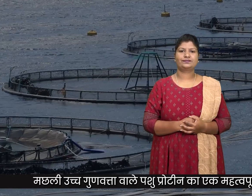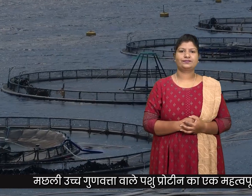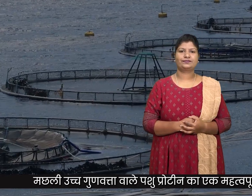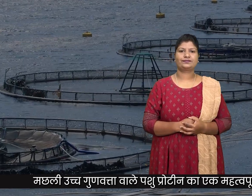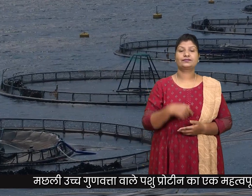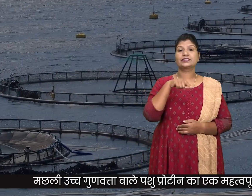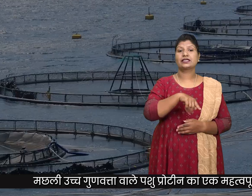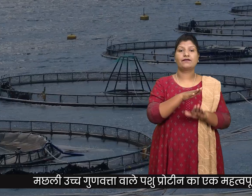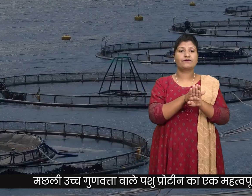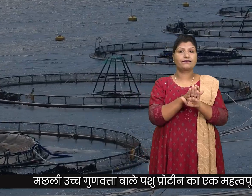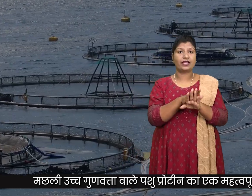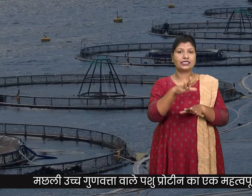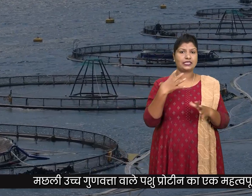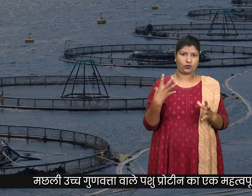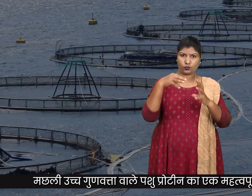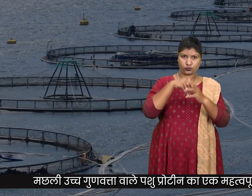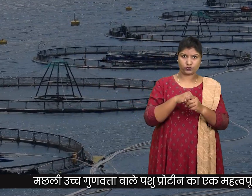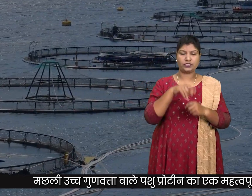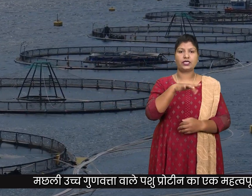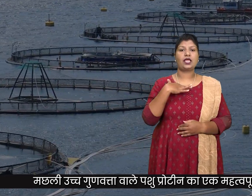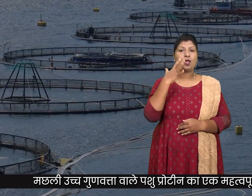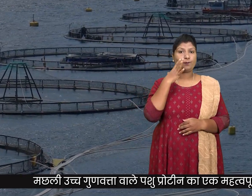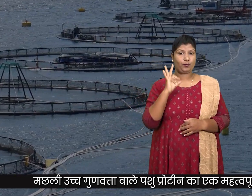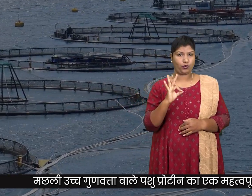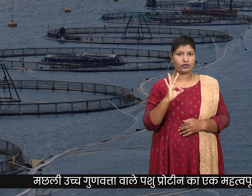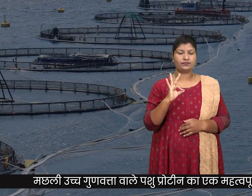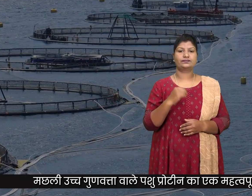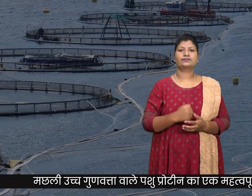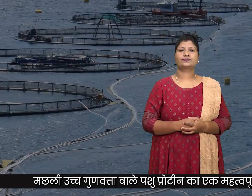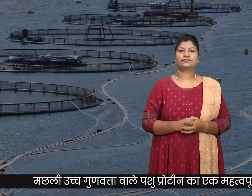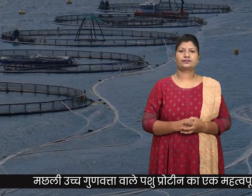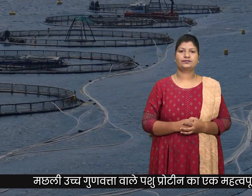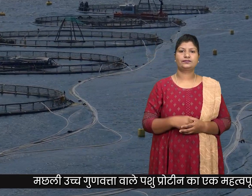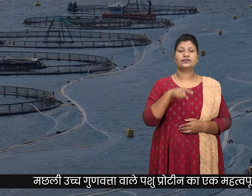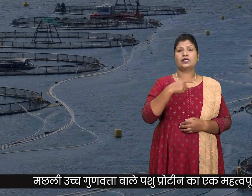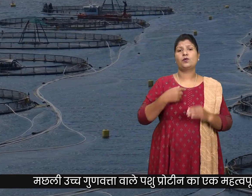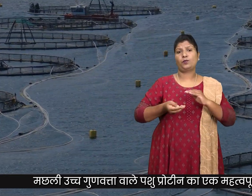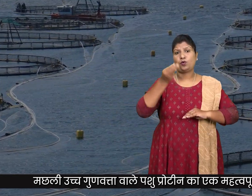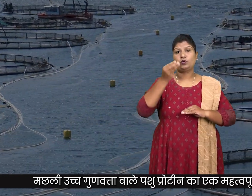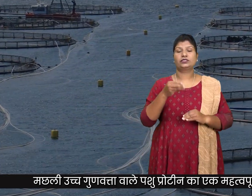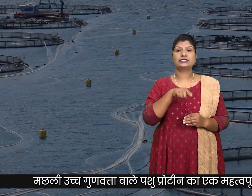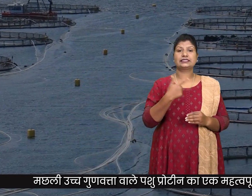मछली उच्च गुणवत्ता वाले पशु प्रोटीन का एक महत्वपूर्ण और समृद्ध स्रोत